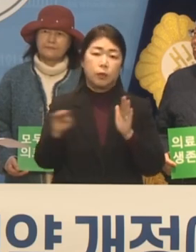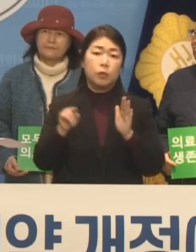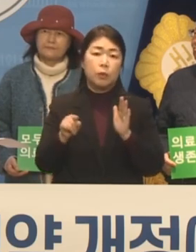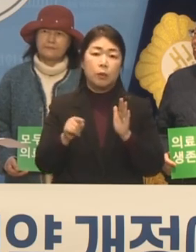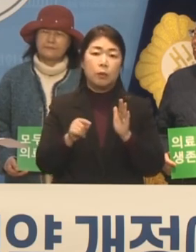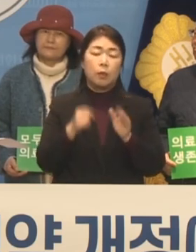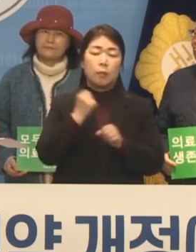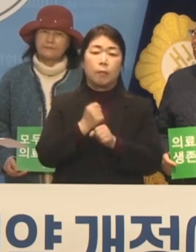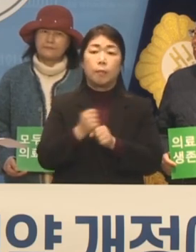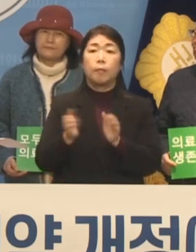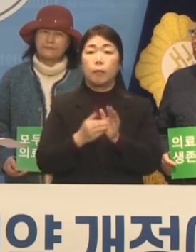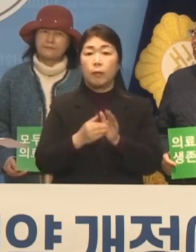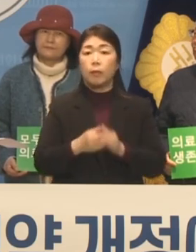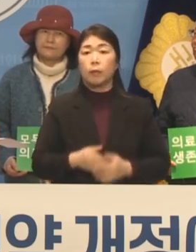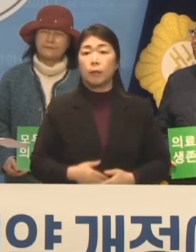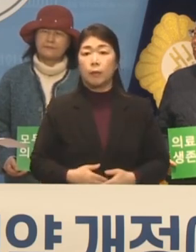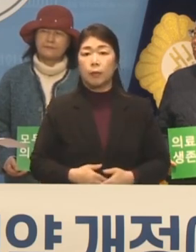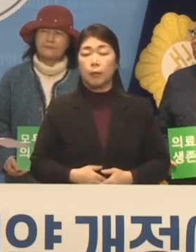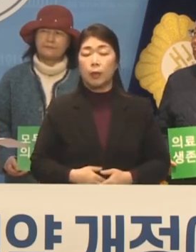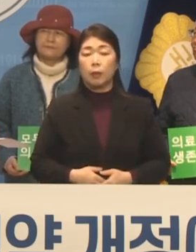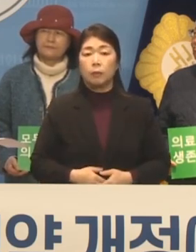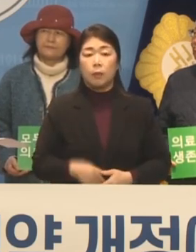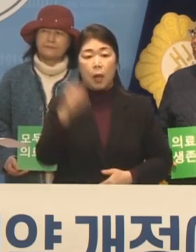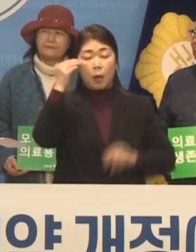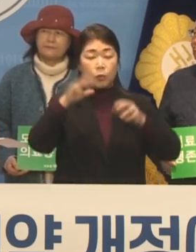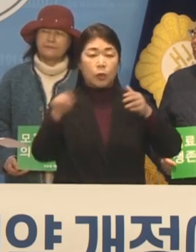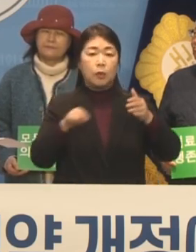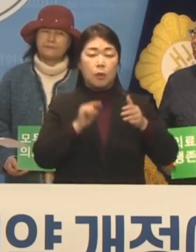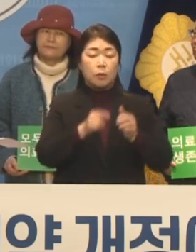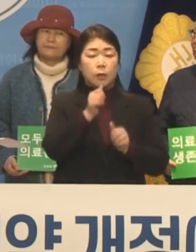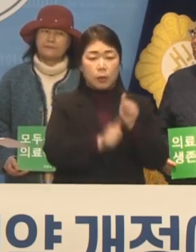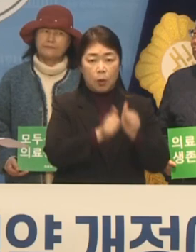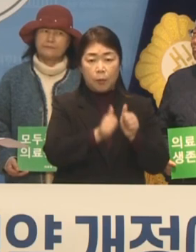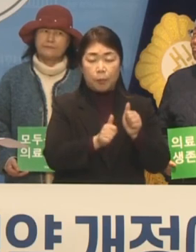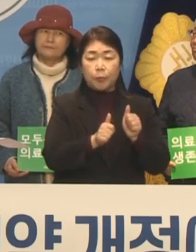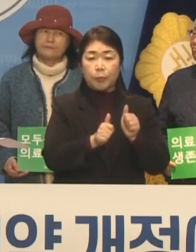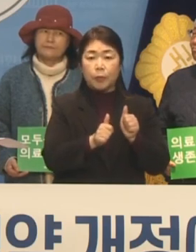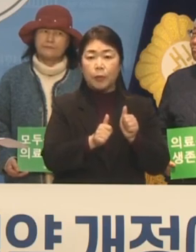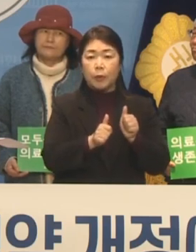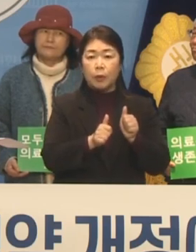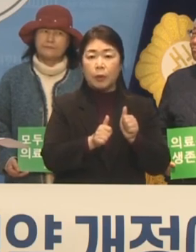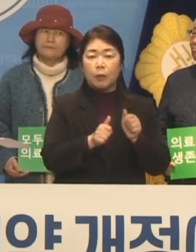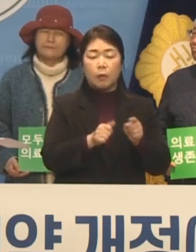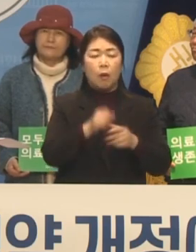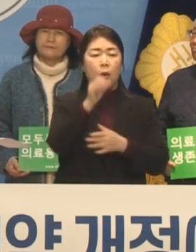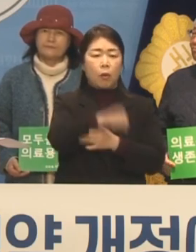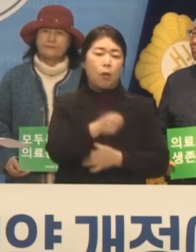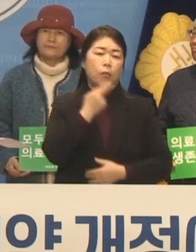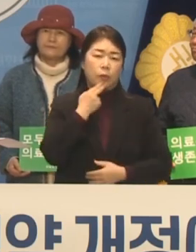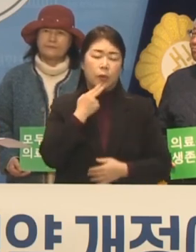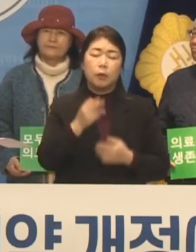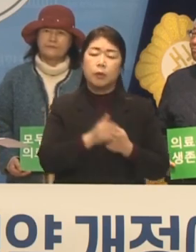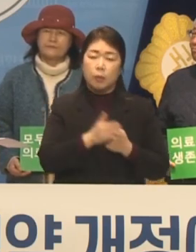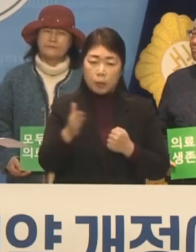제정을 하였습니다. 이는 한국에서 임상시험 자체를 허용하지